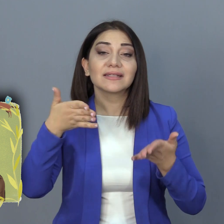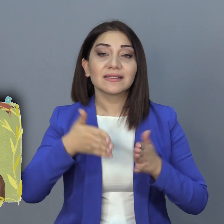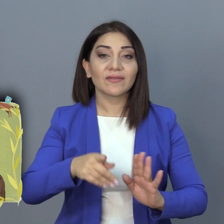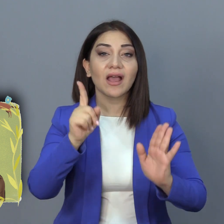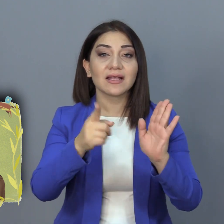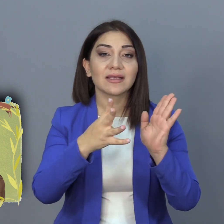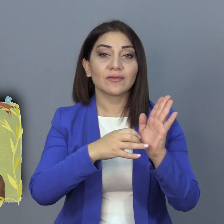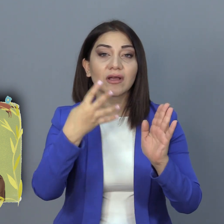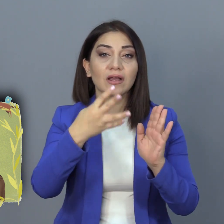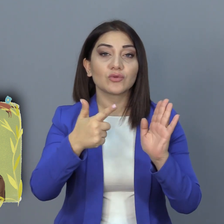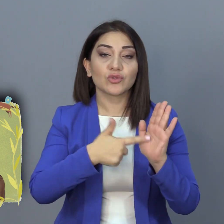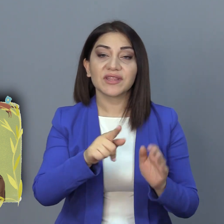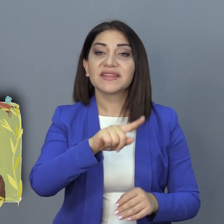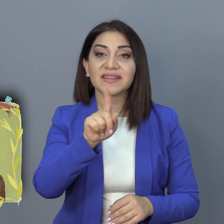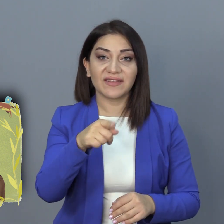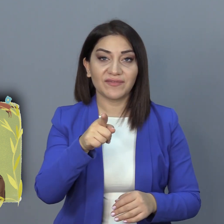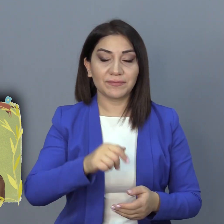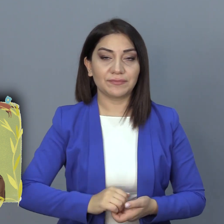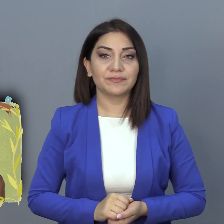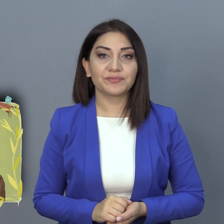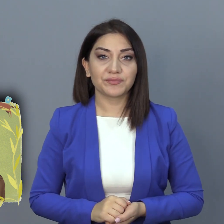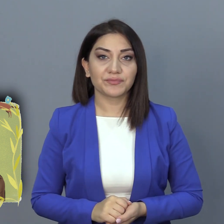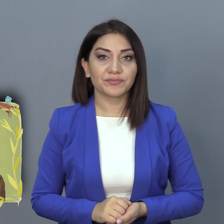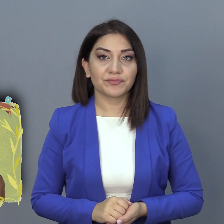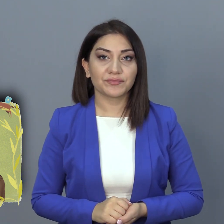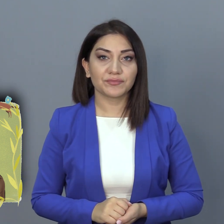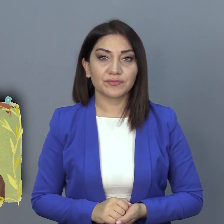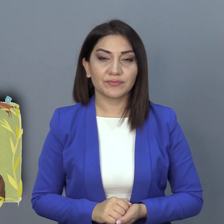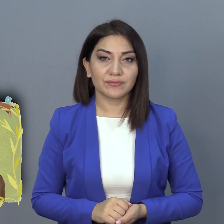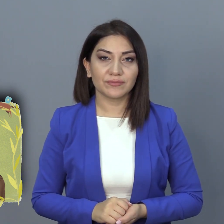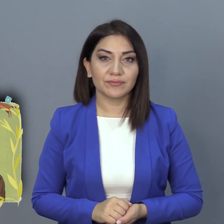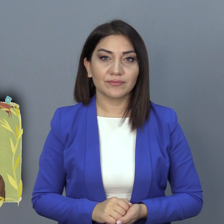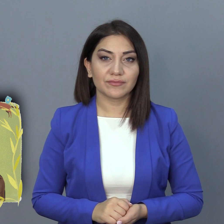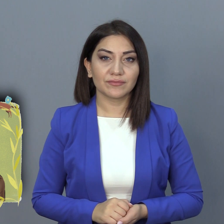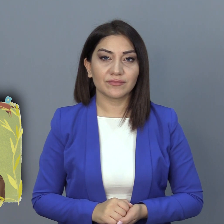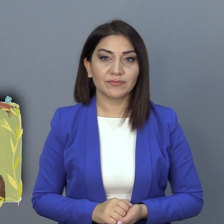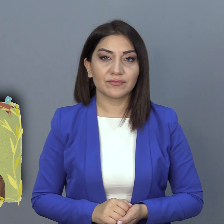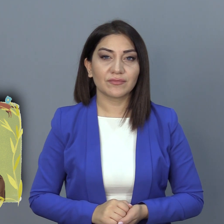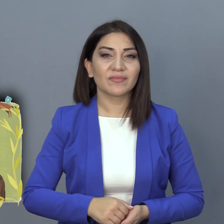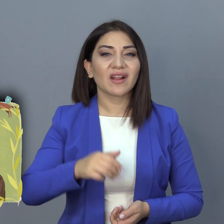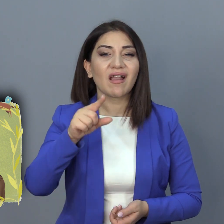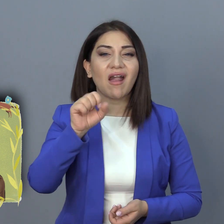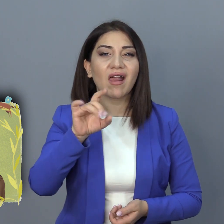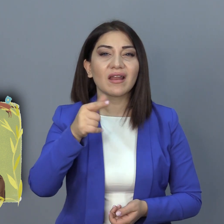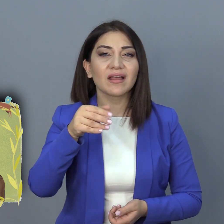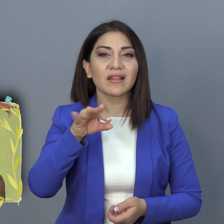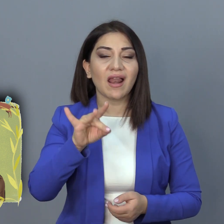թուվականին։ Հանդրագիտարան նա այուտիզմը սահմանում է որպես